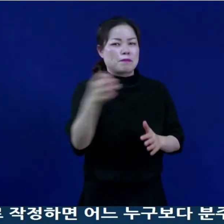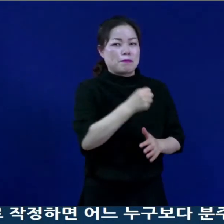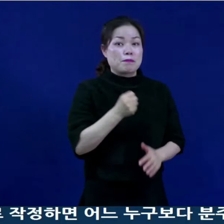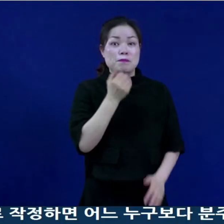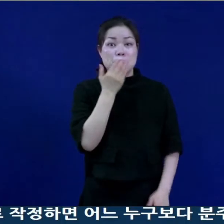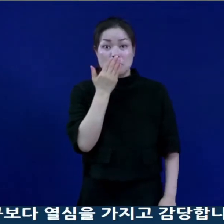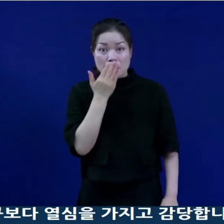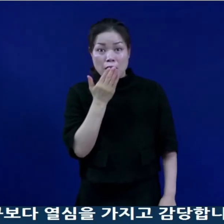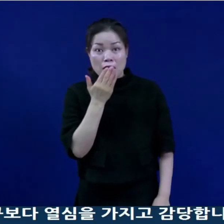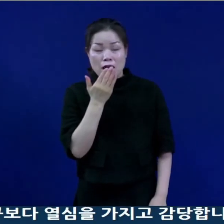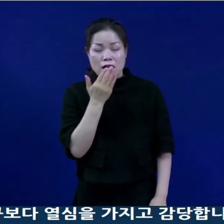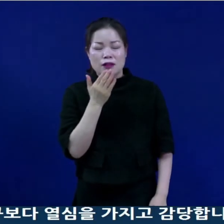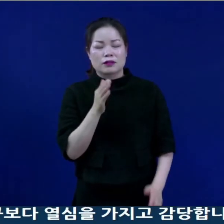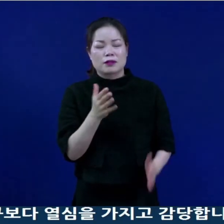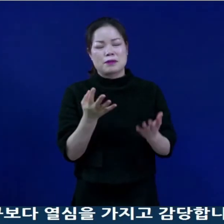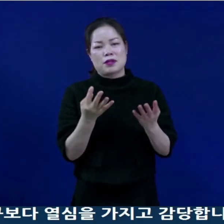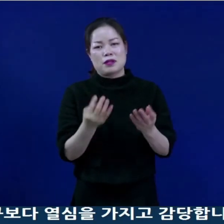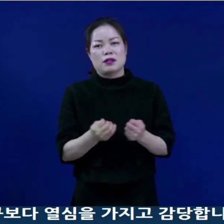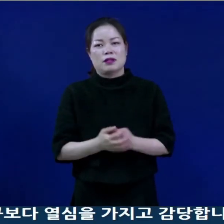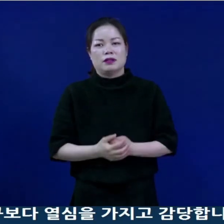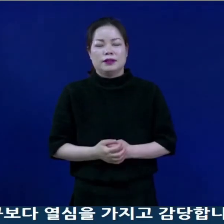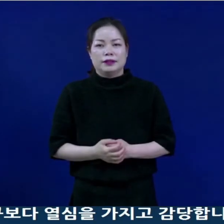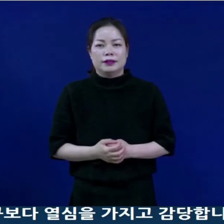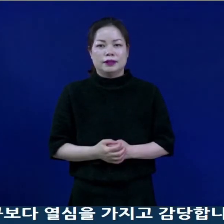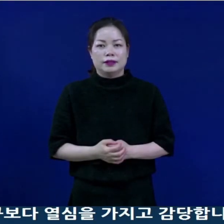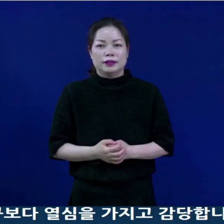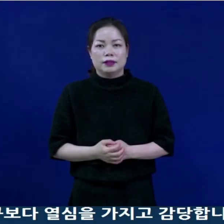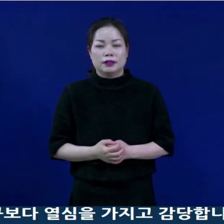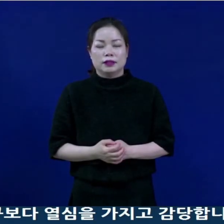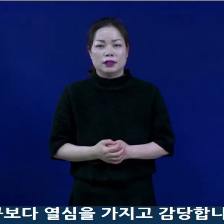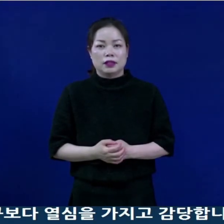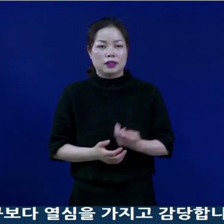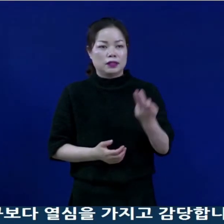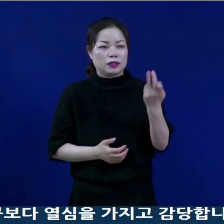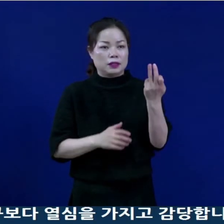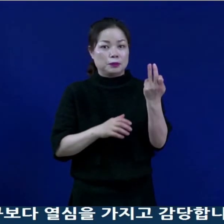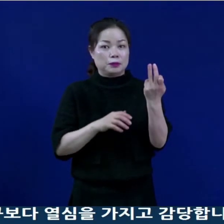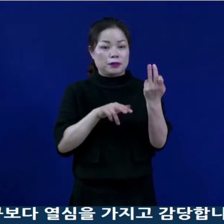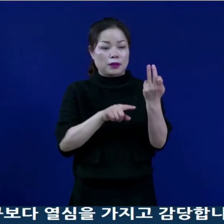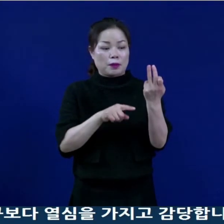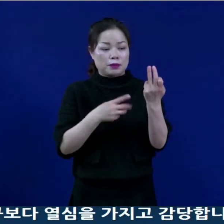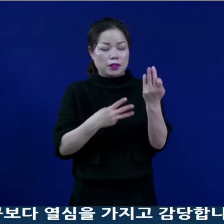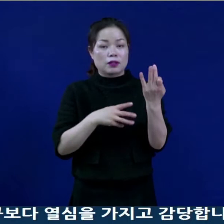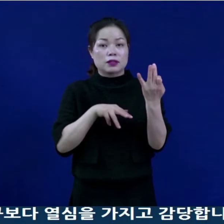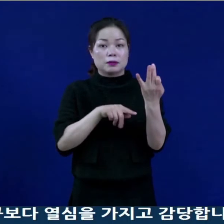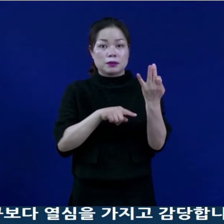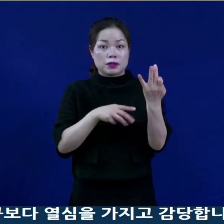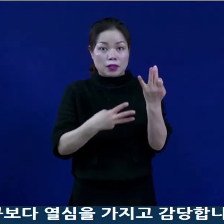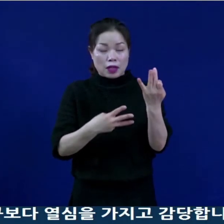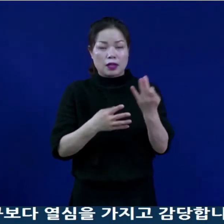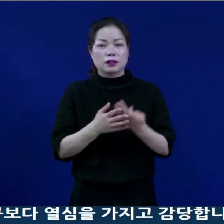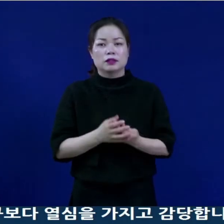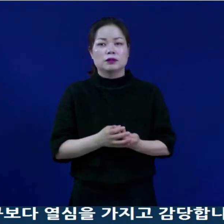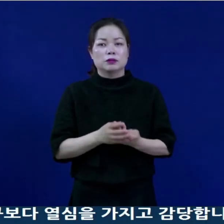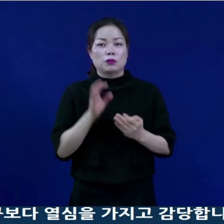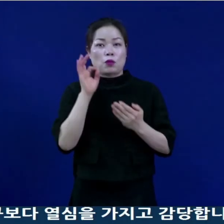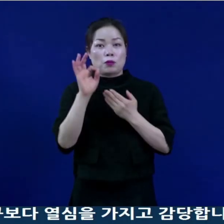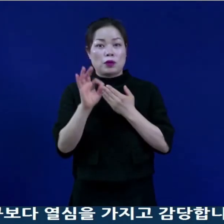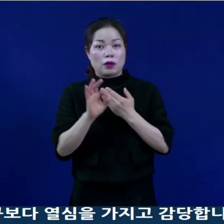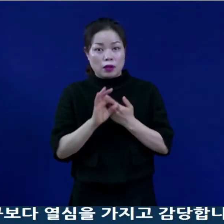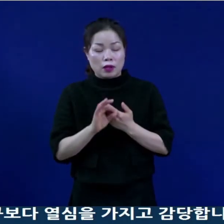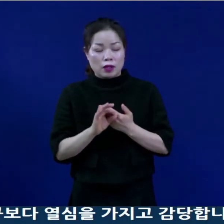훨씬 더 많습니다. 여러분 13절과 14절 한번 보십시오. 13절과 14절을